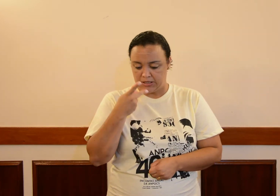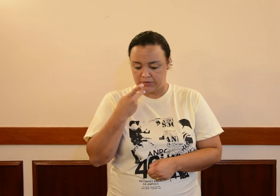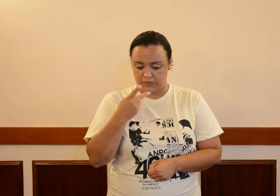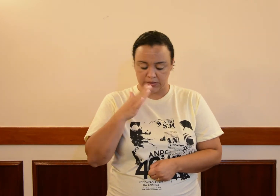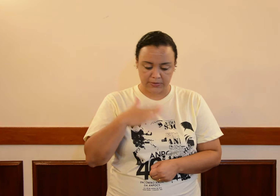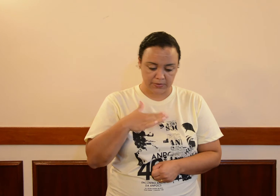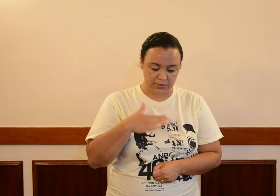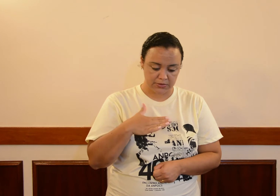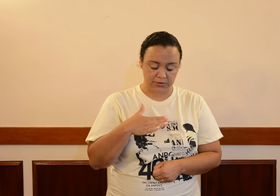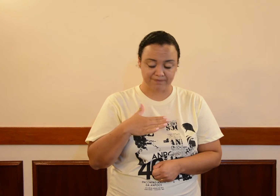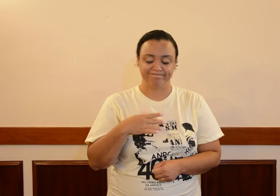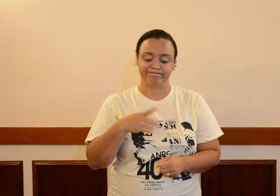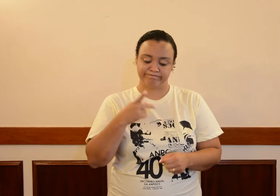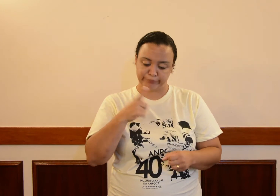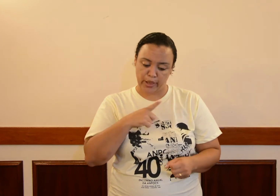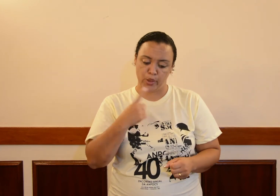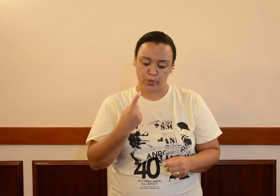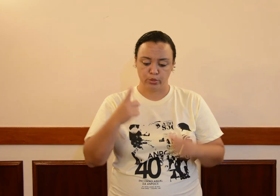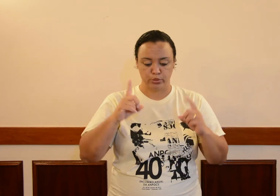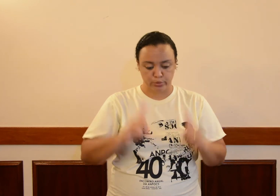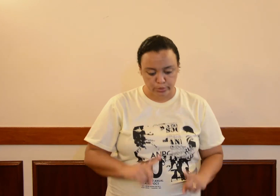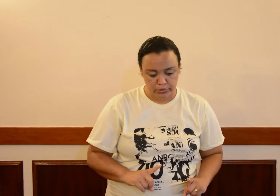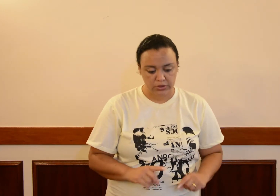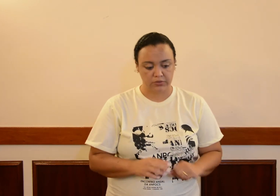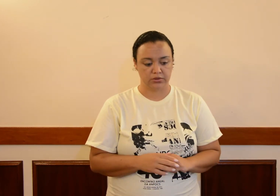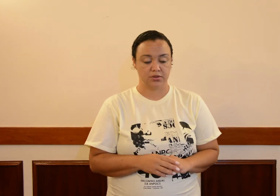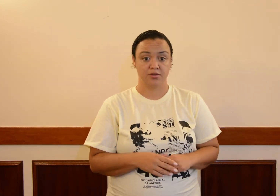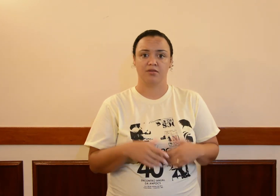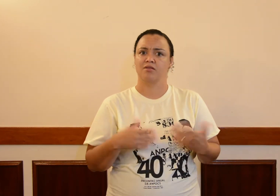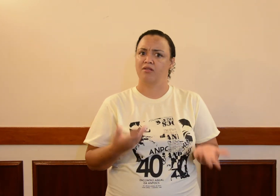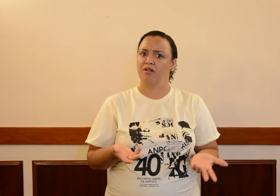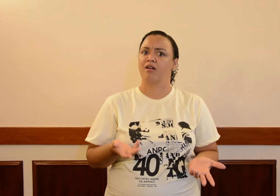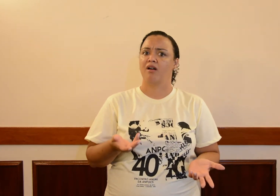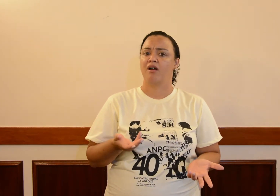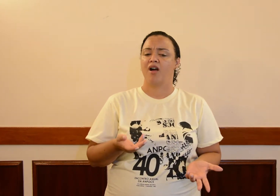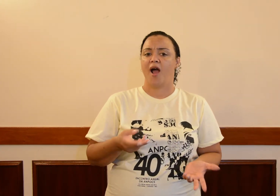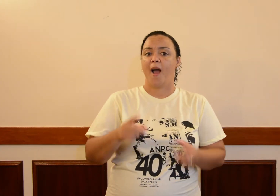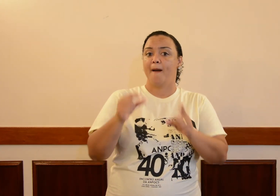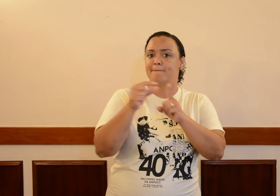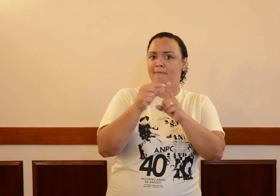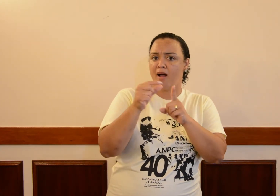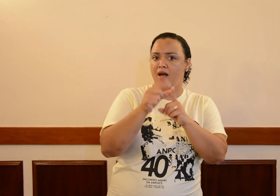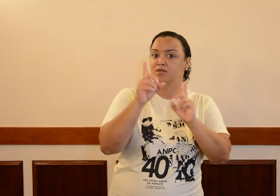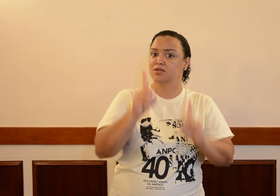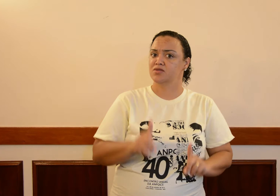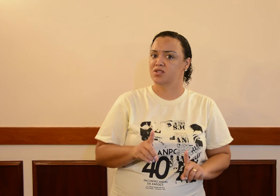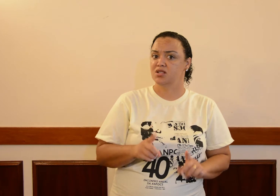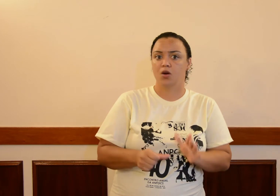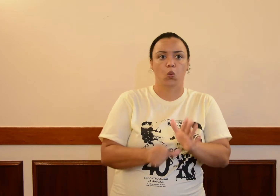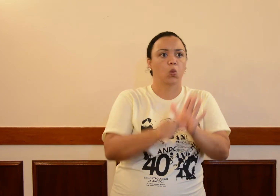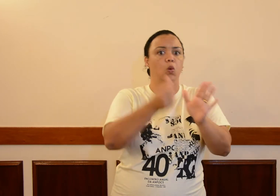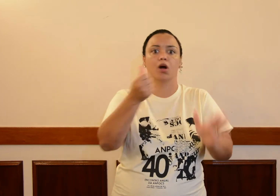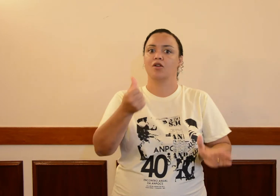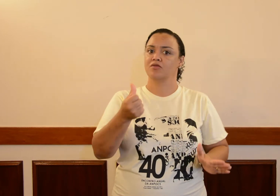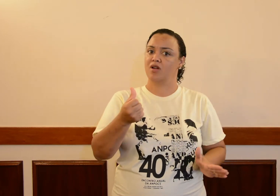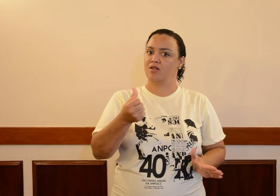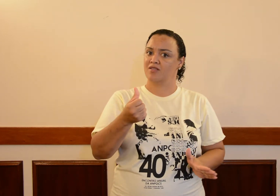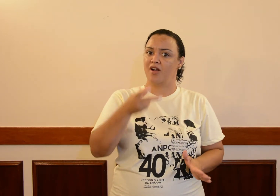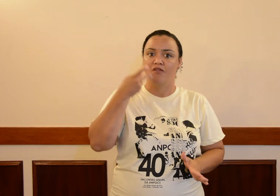uma deficiência. Essa foi a única vez que a palavra deficiência apareceu em nossas conversas, ilustrada pelo parecer